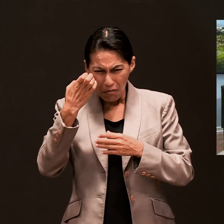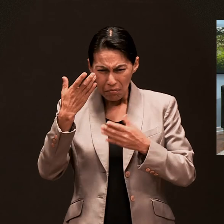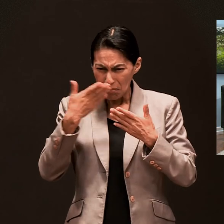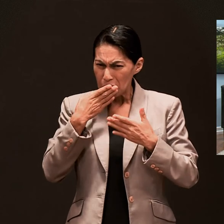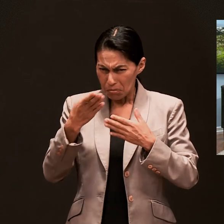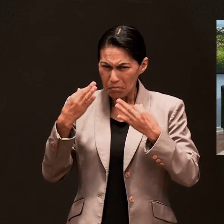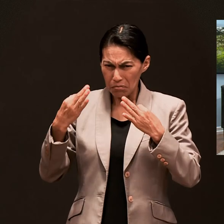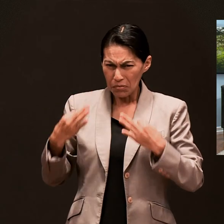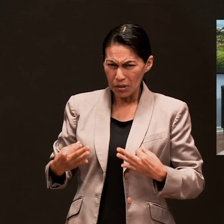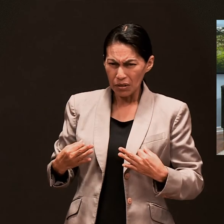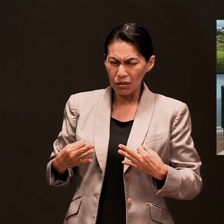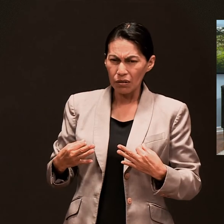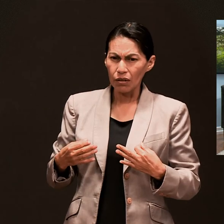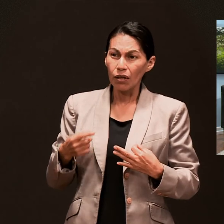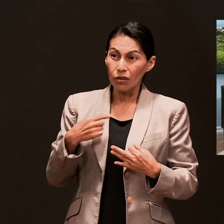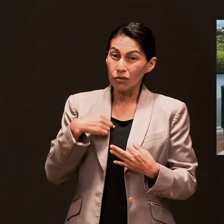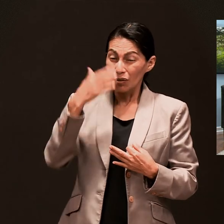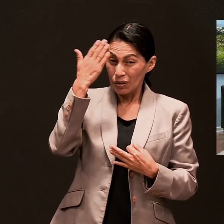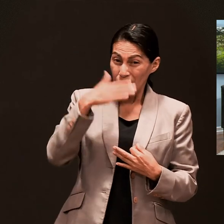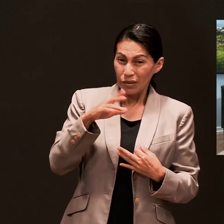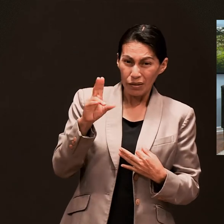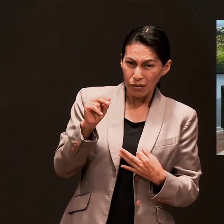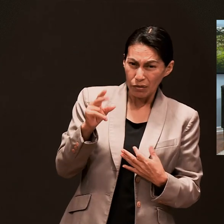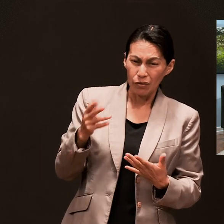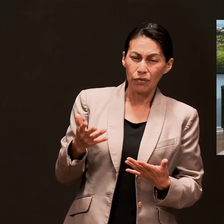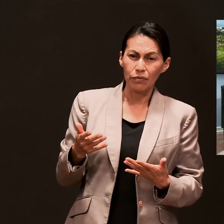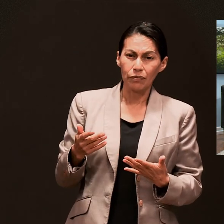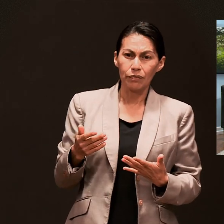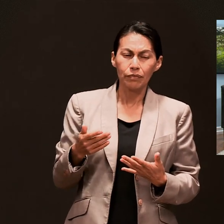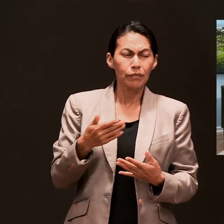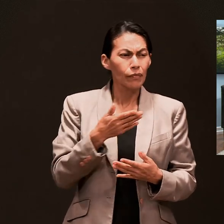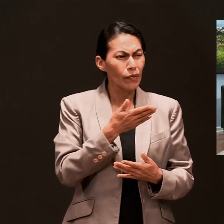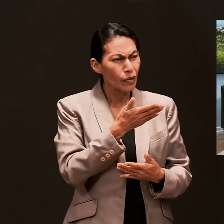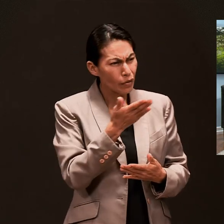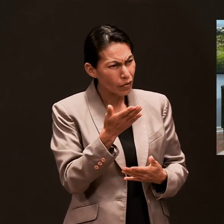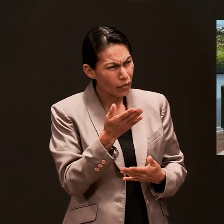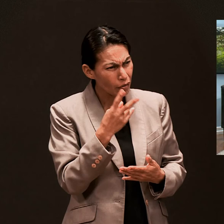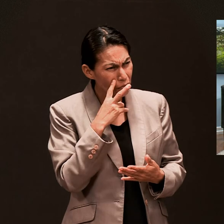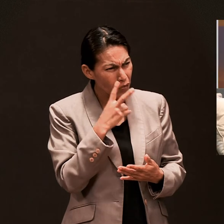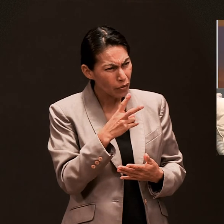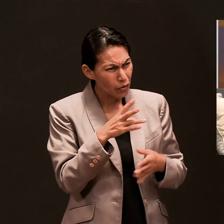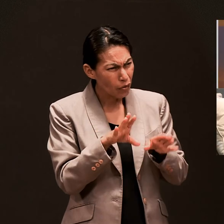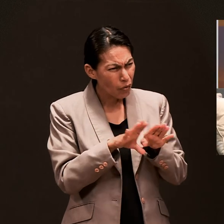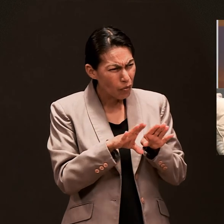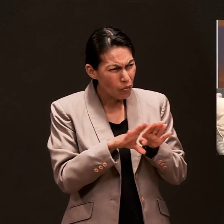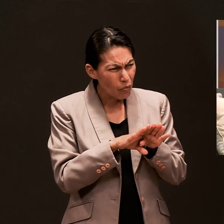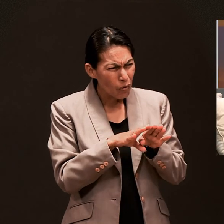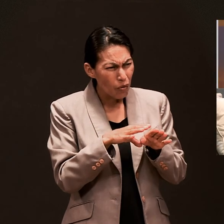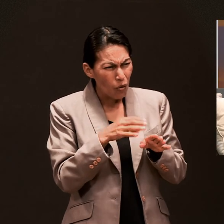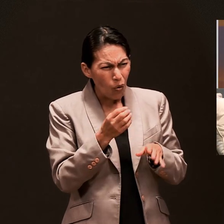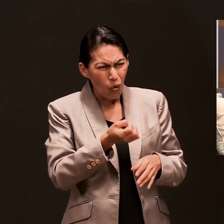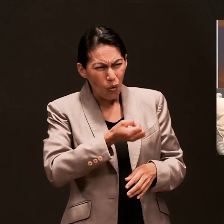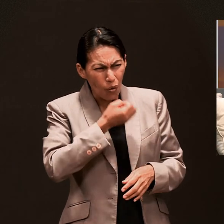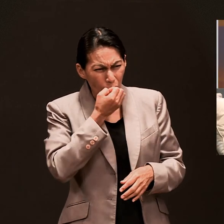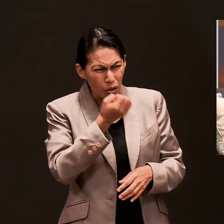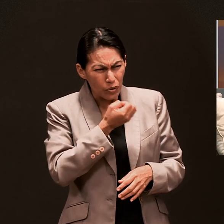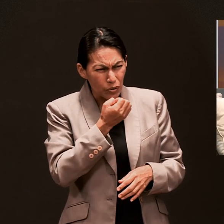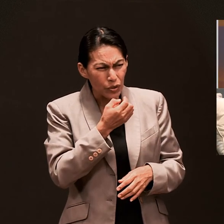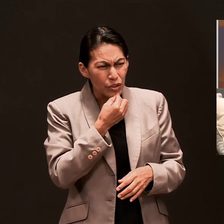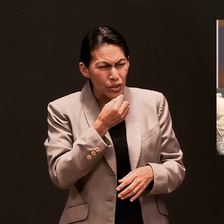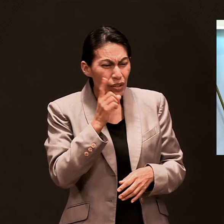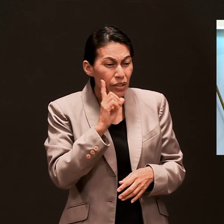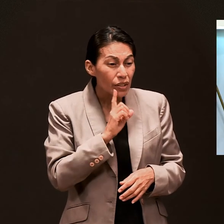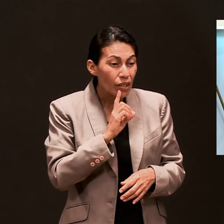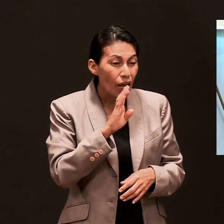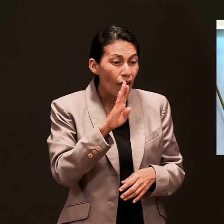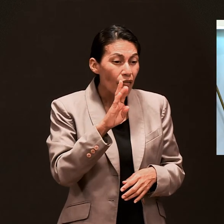Me volví a decir pero solamente yo sabía que no estaba bien o sea usted pudo ver que la oración